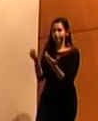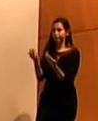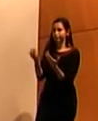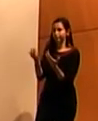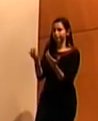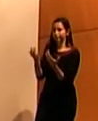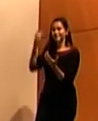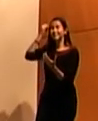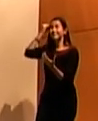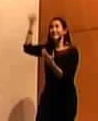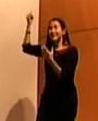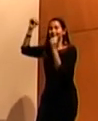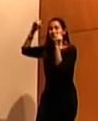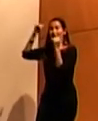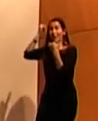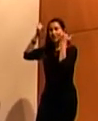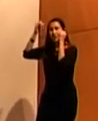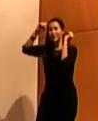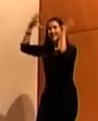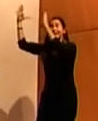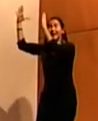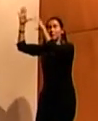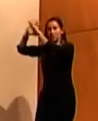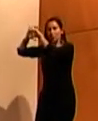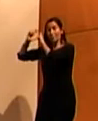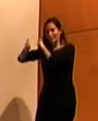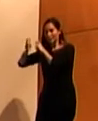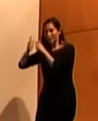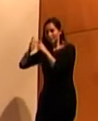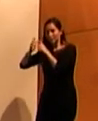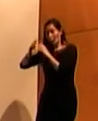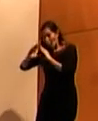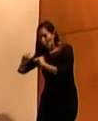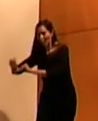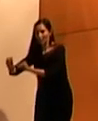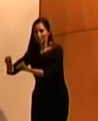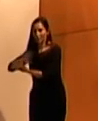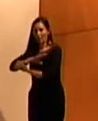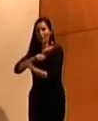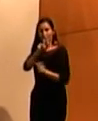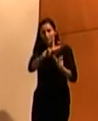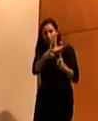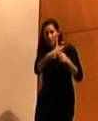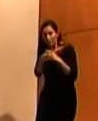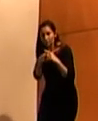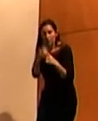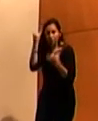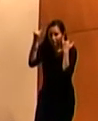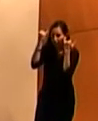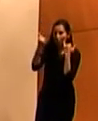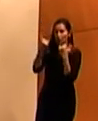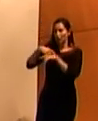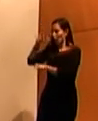qui reste dans l'imaginaire et qui part de l'imaginaire et qui arrive vers quelque chose de concret à travers les idées des gens, à travers les idées des architectes